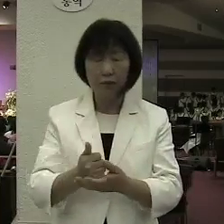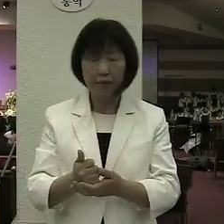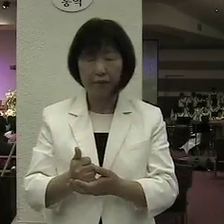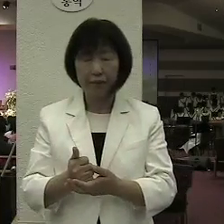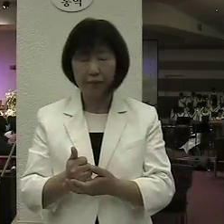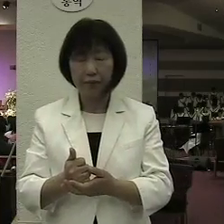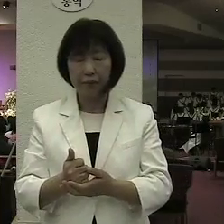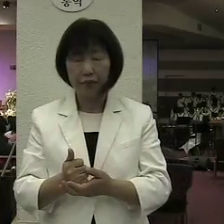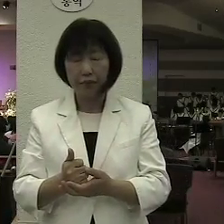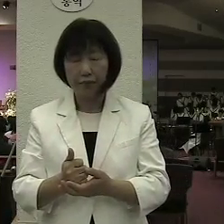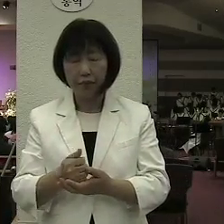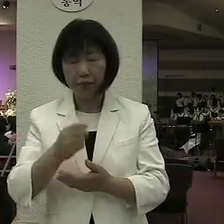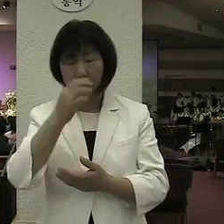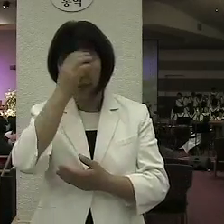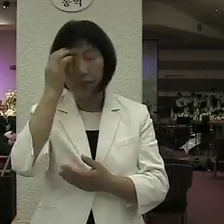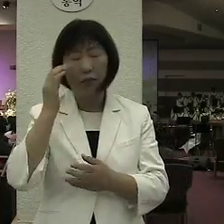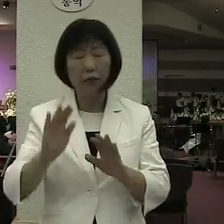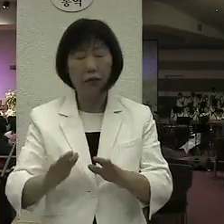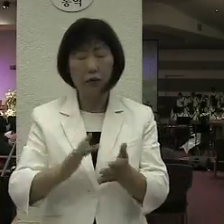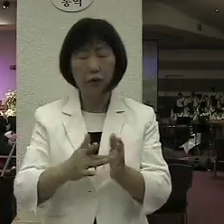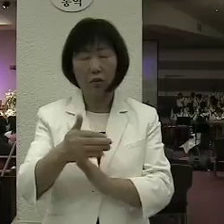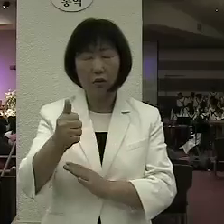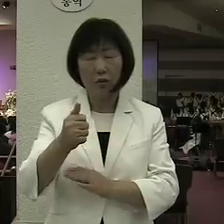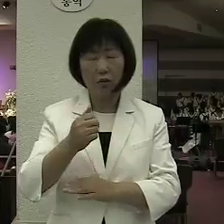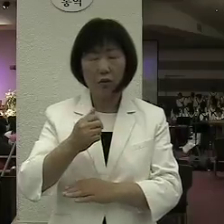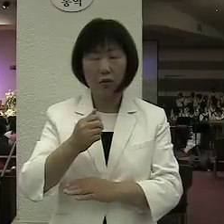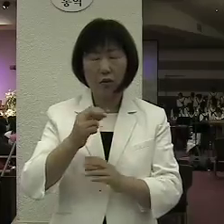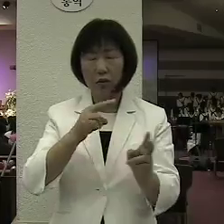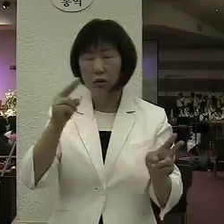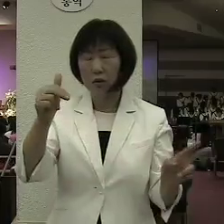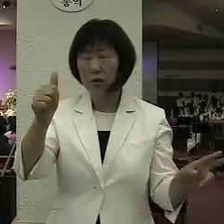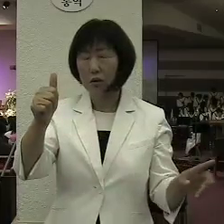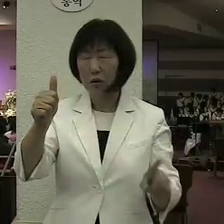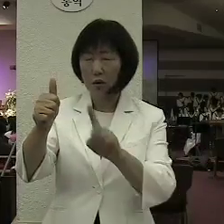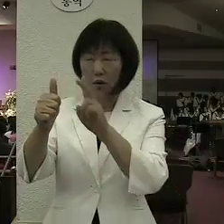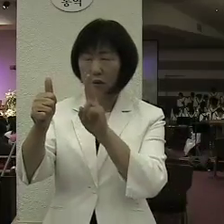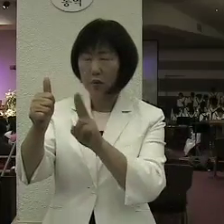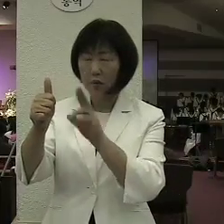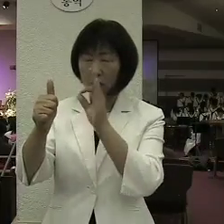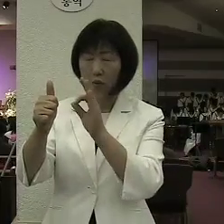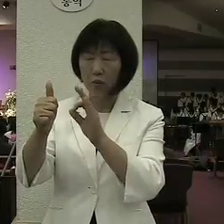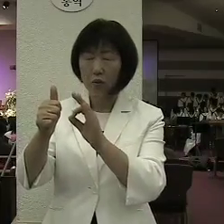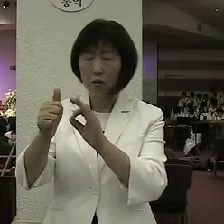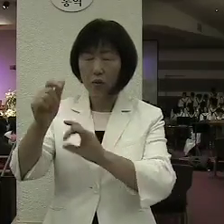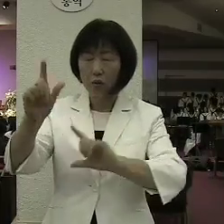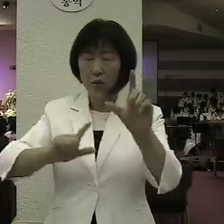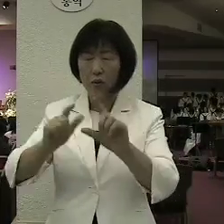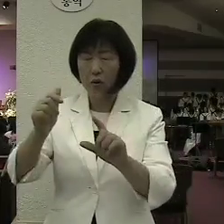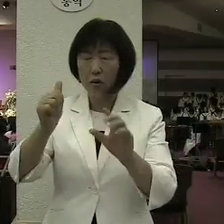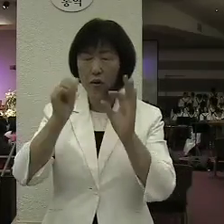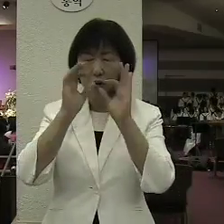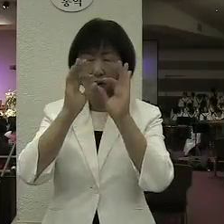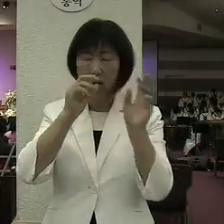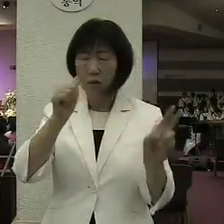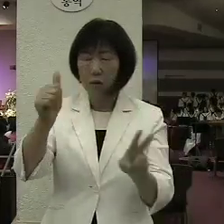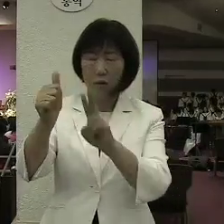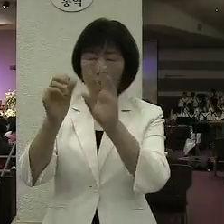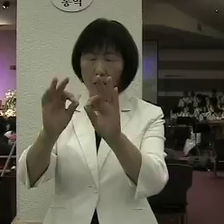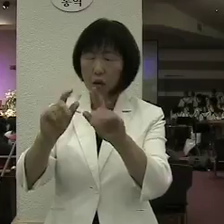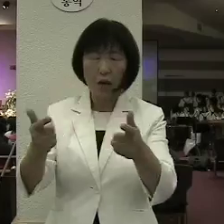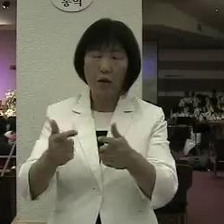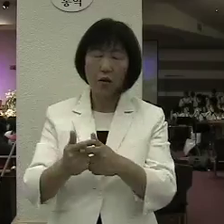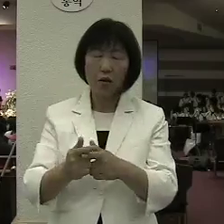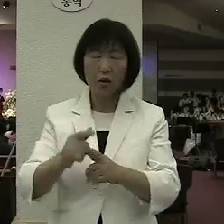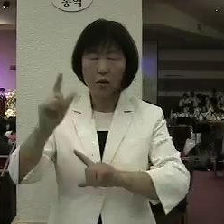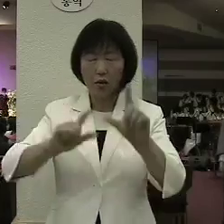바다 덮음같이 온 세상에 여호와의 영광을 안주시기 가득할 그날을 향하여서 전진할 수 있는 저와